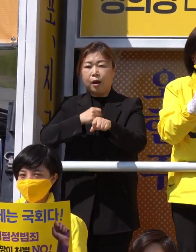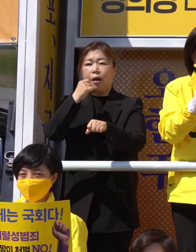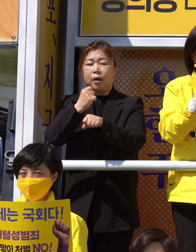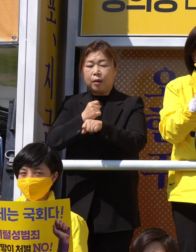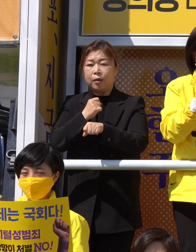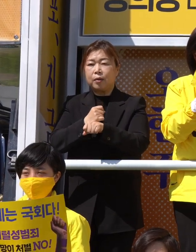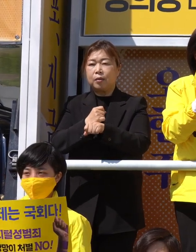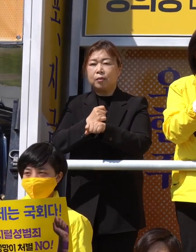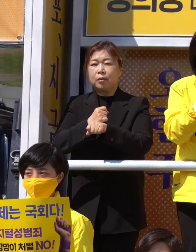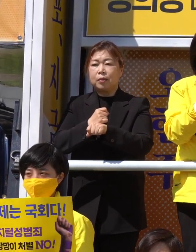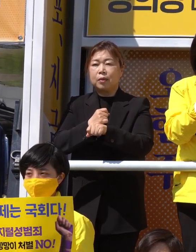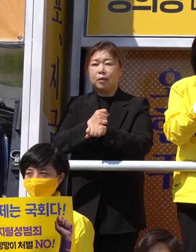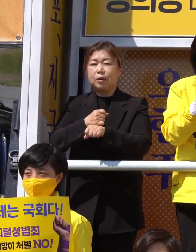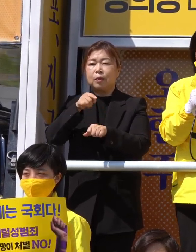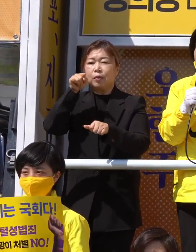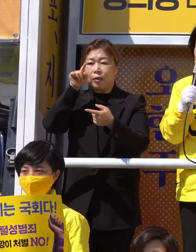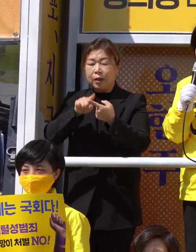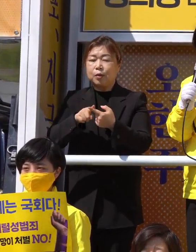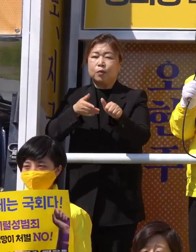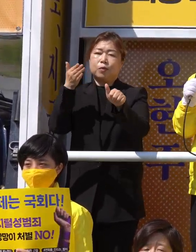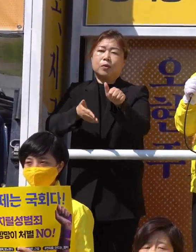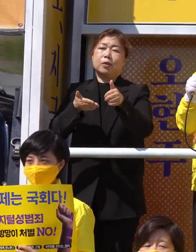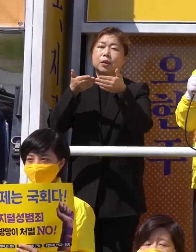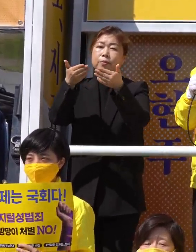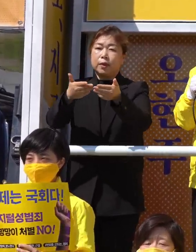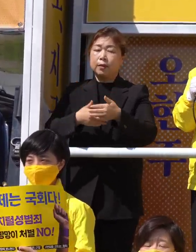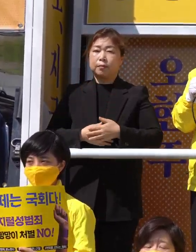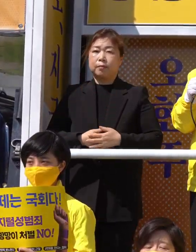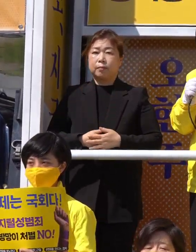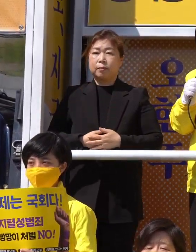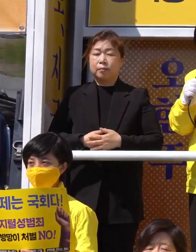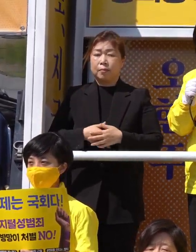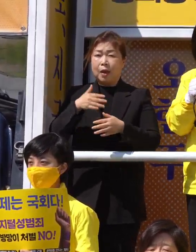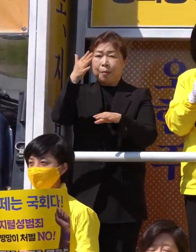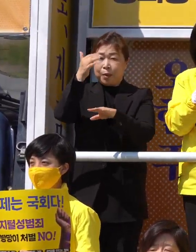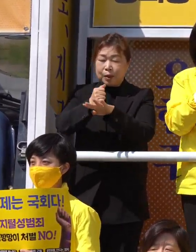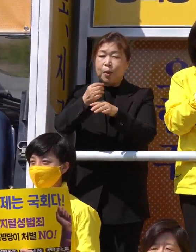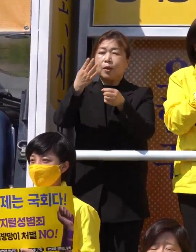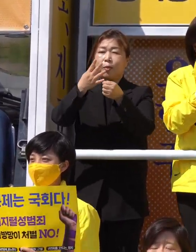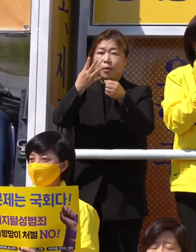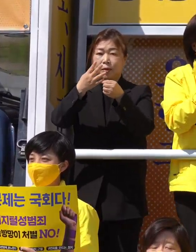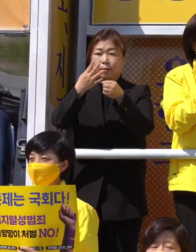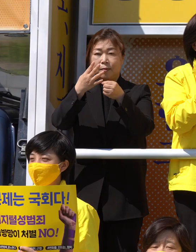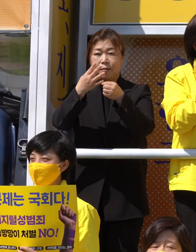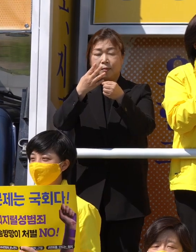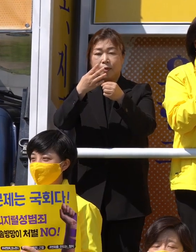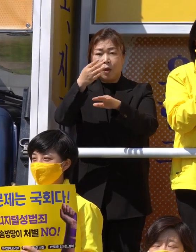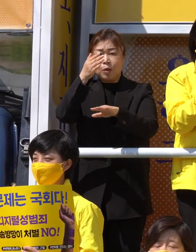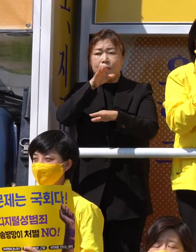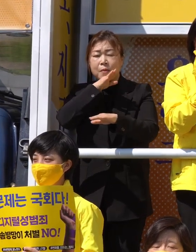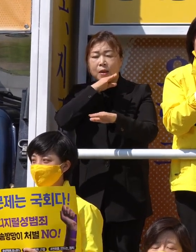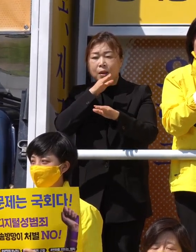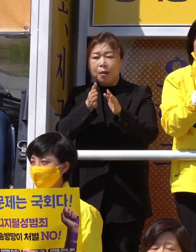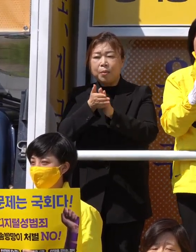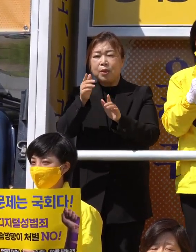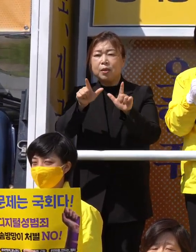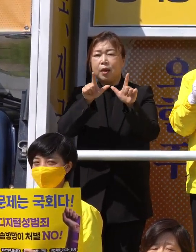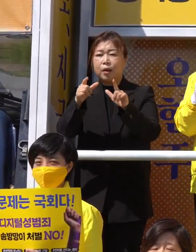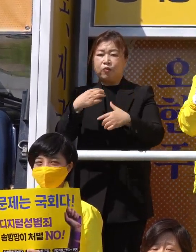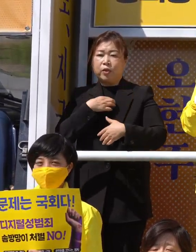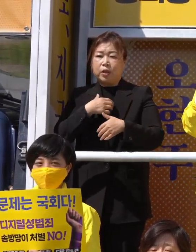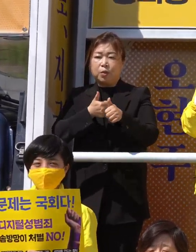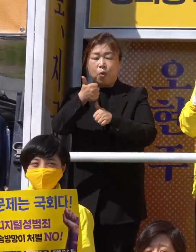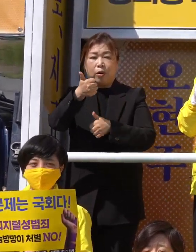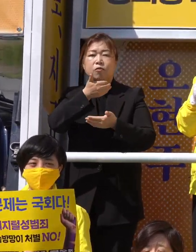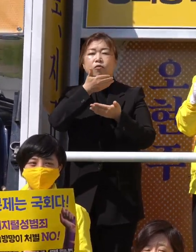실행할 것을 요청드립니다. 마지막으로 네 번째, 정말 민생위기 극복에 중요한